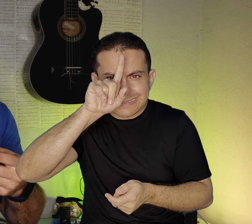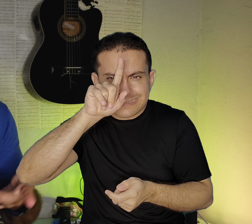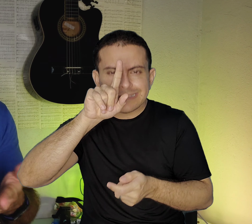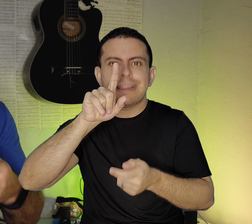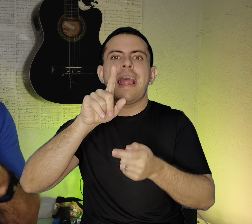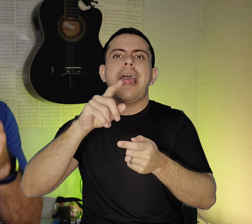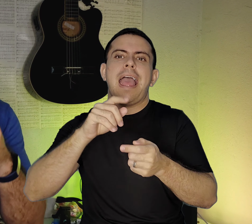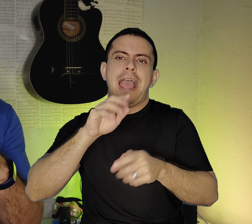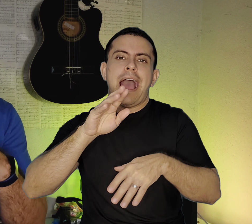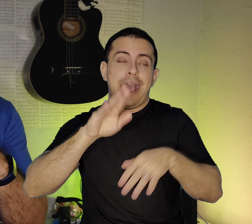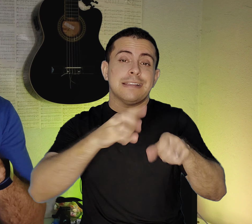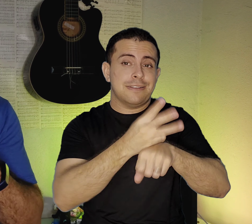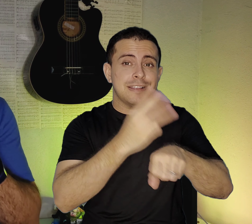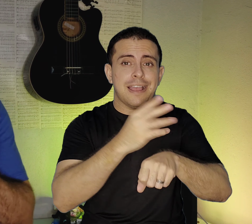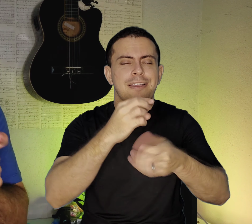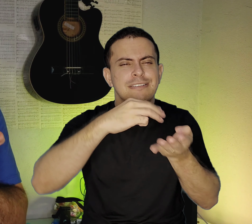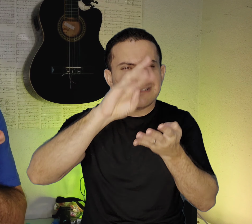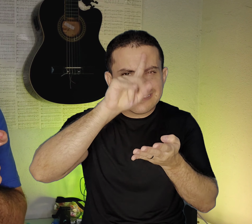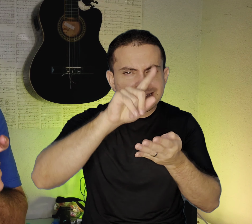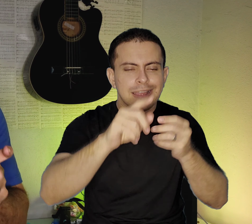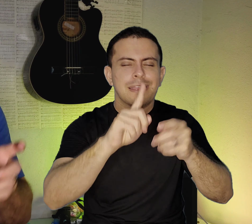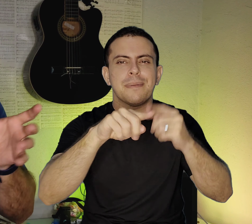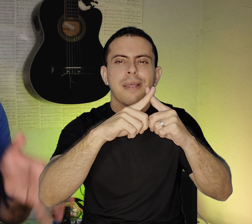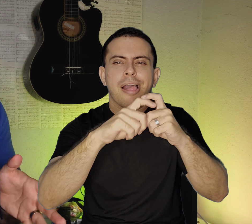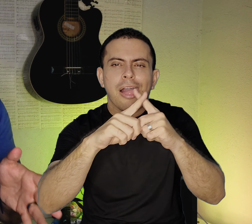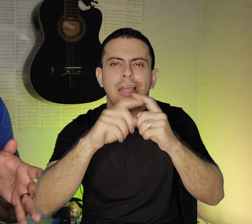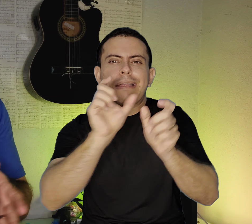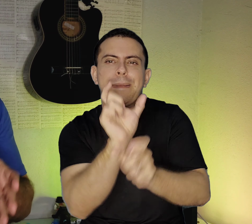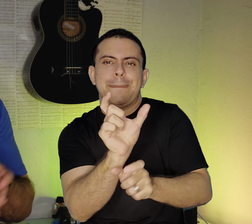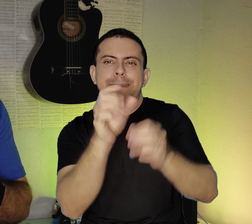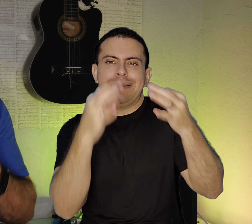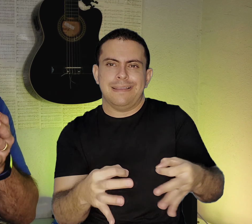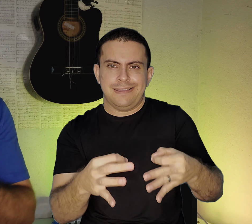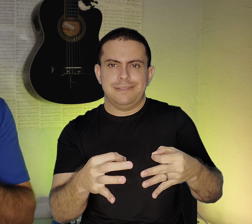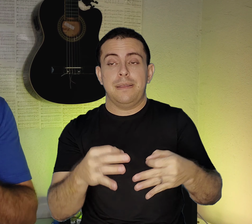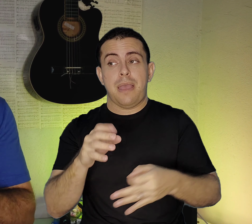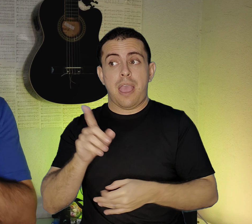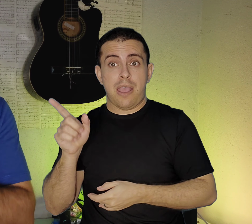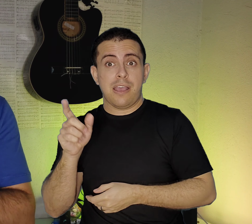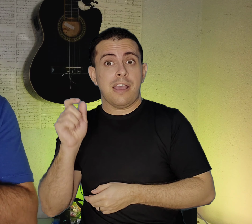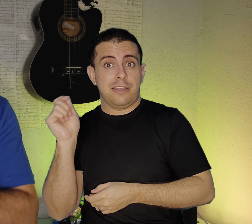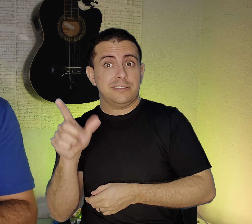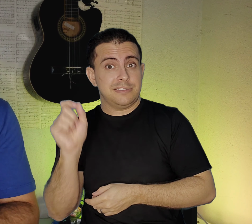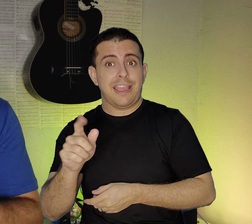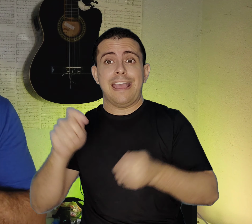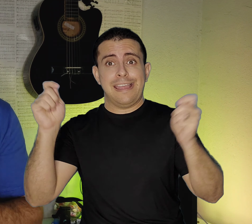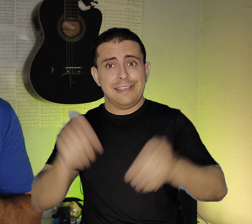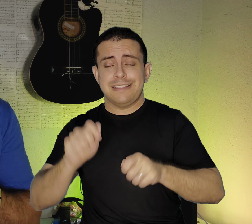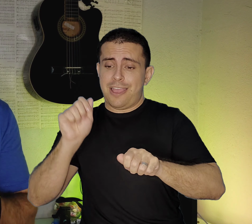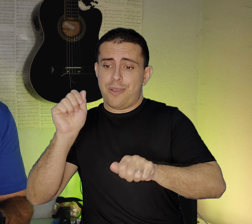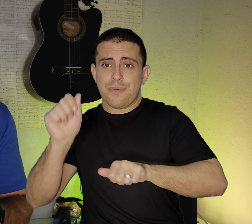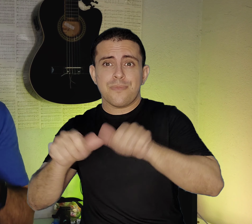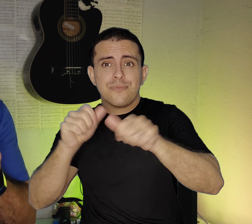embaixo geralmente a pessoa bota lá o asterisco e a palavra certa Bem, aqui no Telegram ele lhe permite editar a